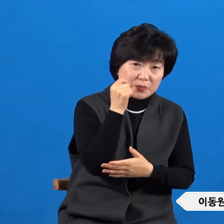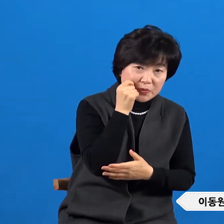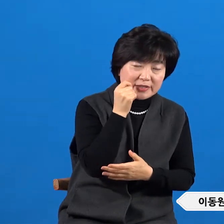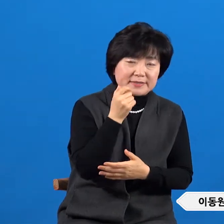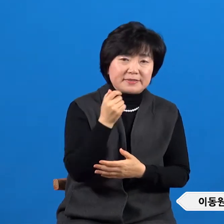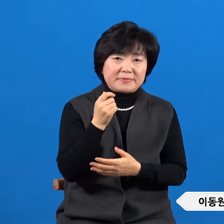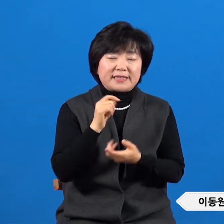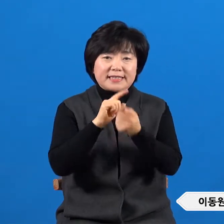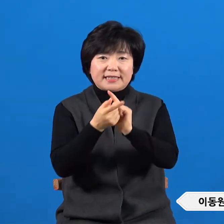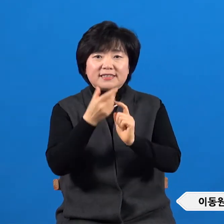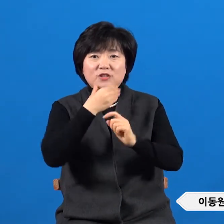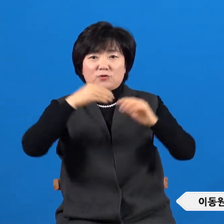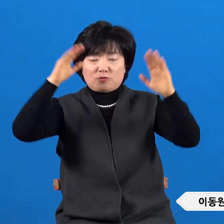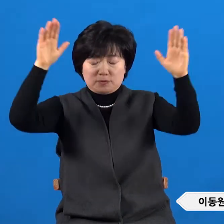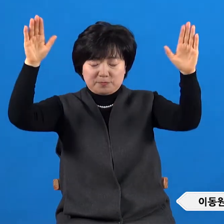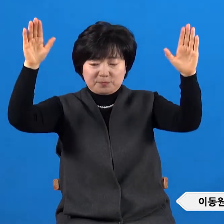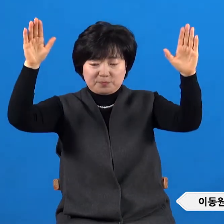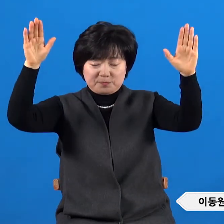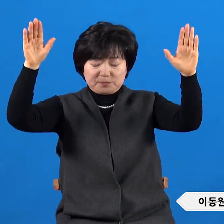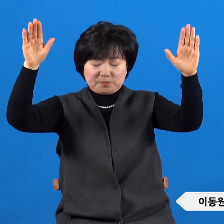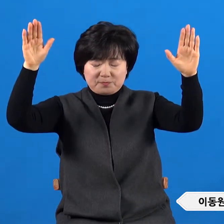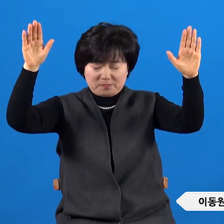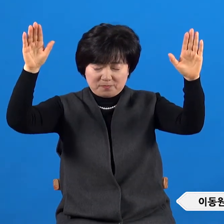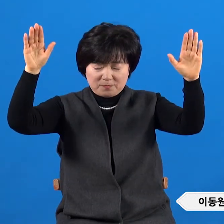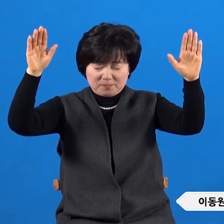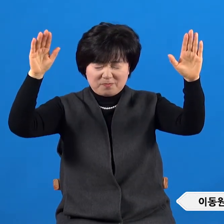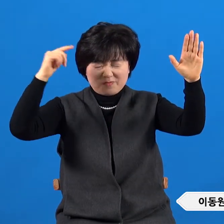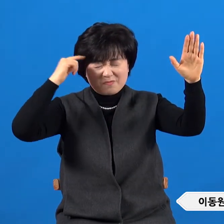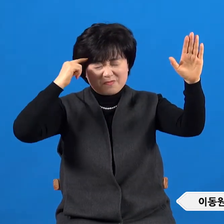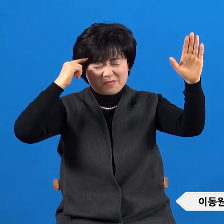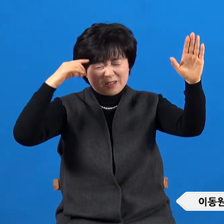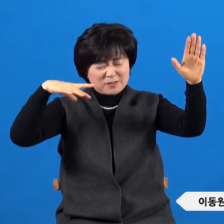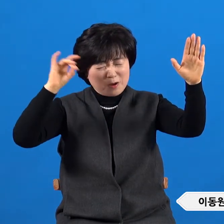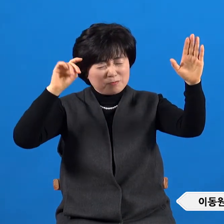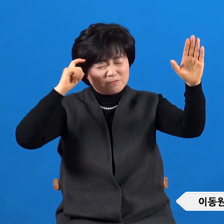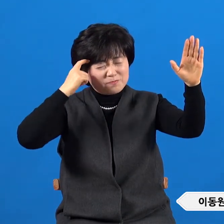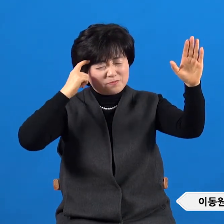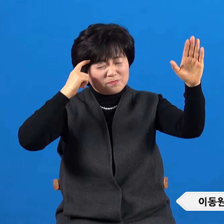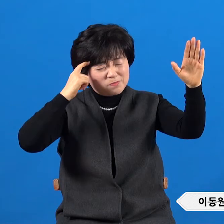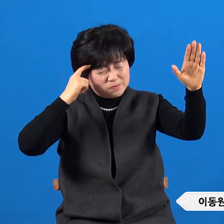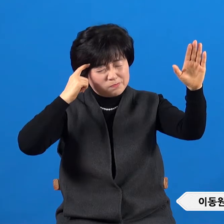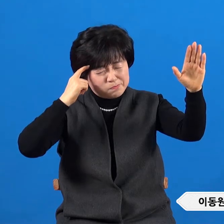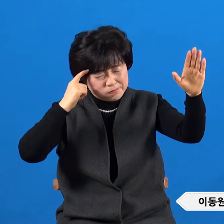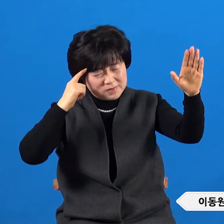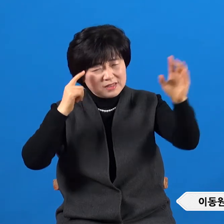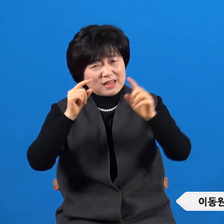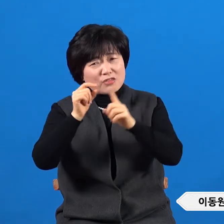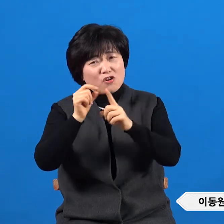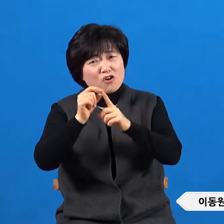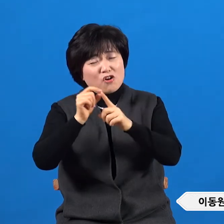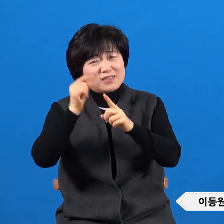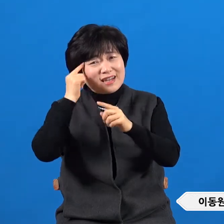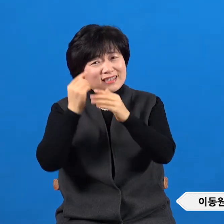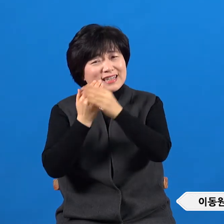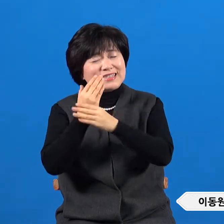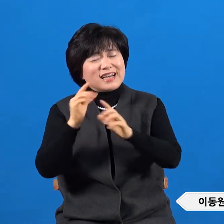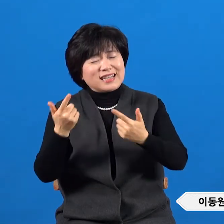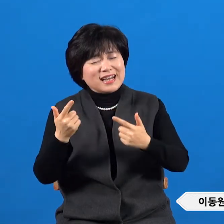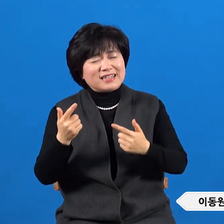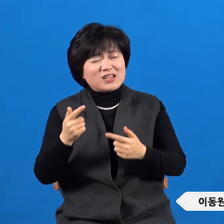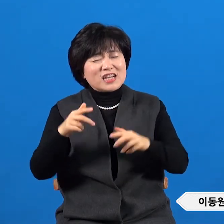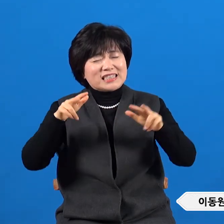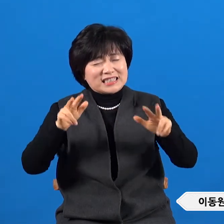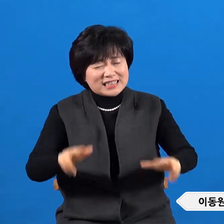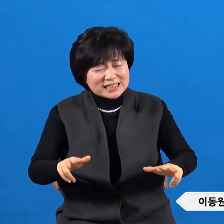위해서 딱 손을 올렸는데 처음 시작하는 말인 이제는 이 말이 생각이 안 나는 거예요. 처음에 뭐라고